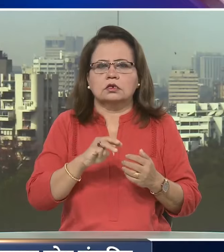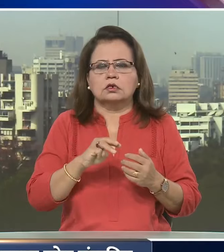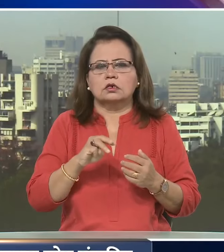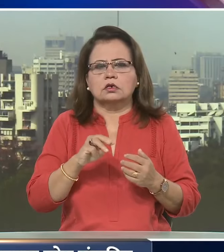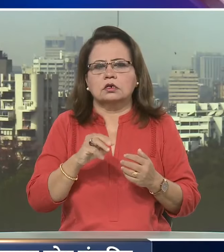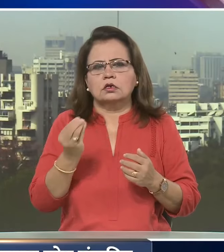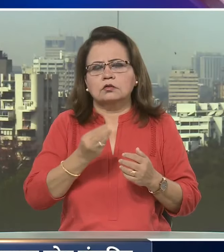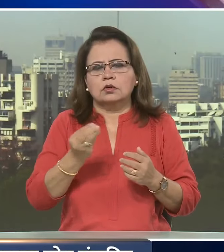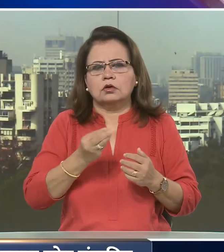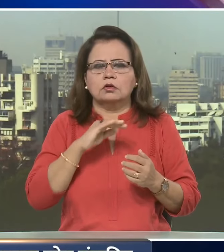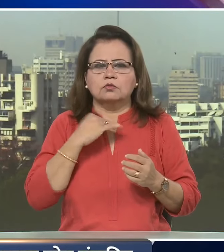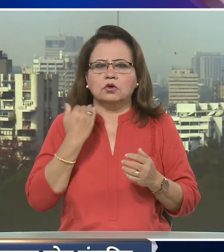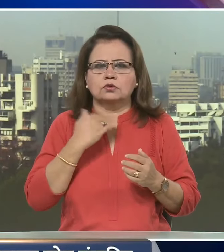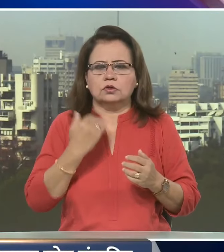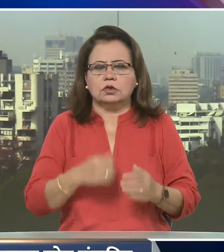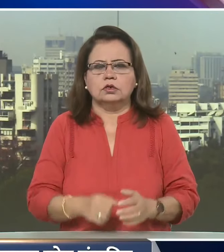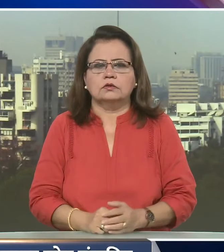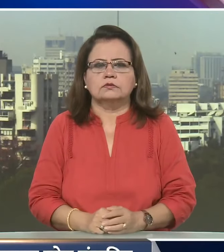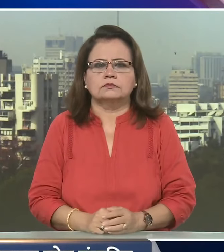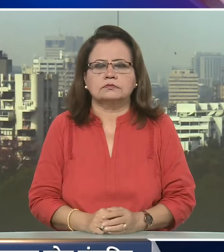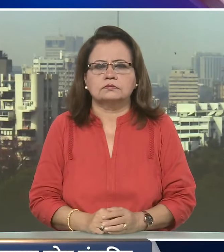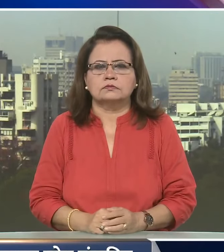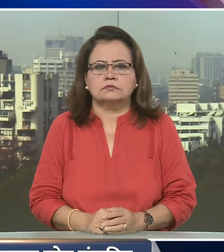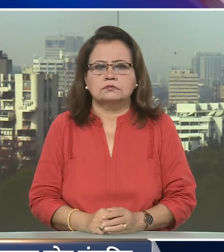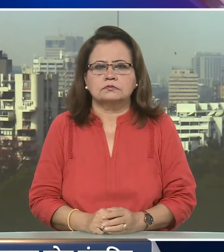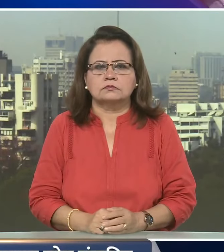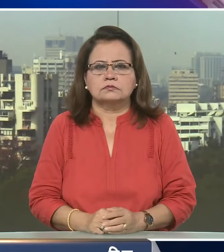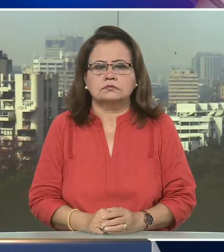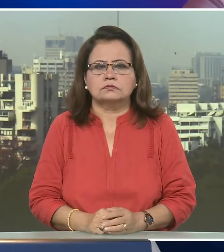1,13,454 मरीजों की मौत हो गई है।